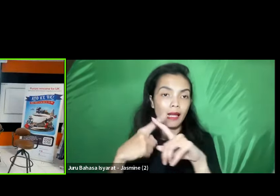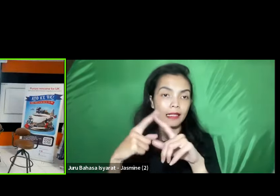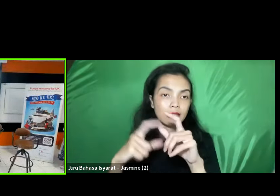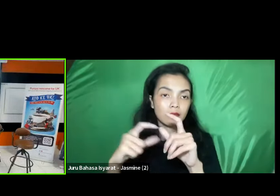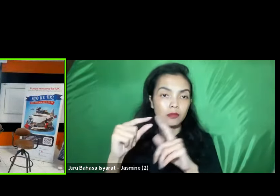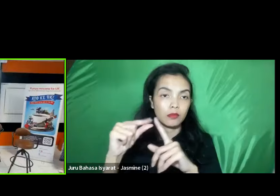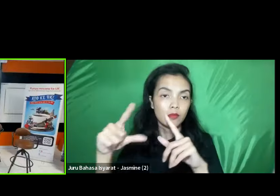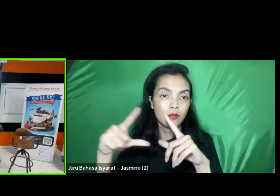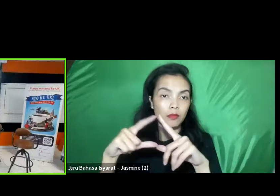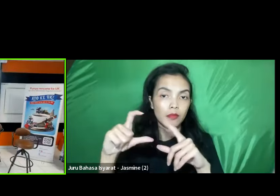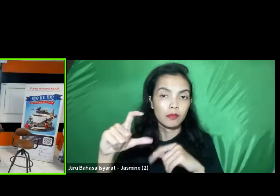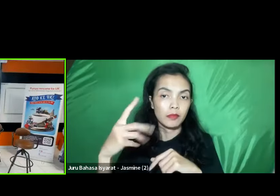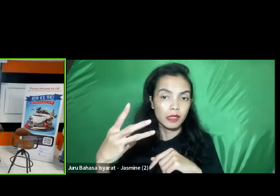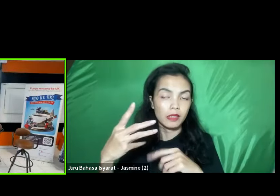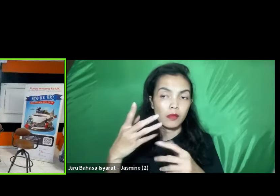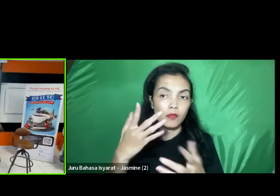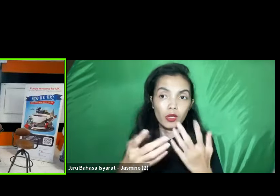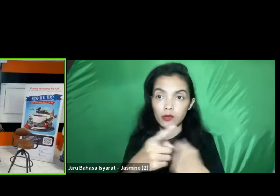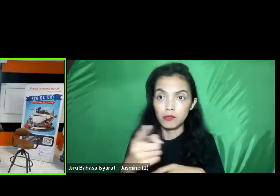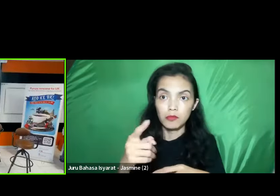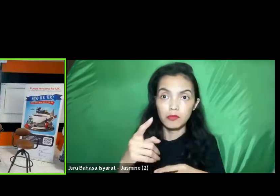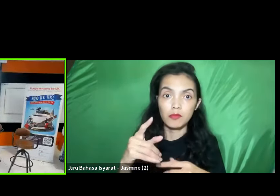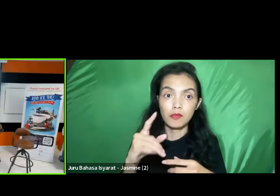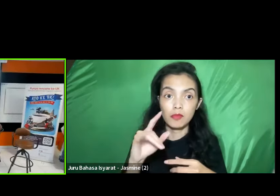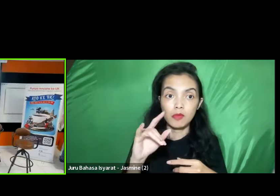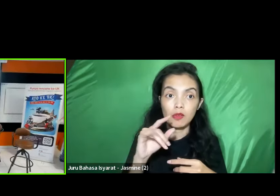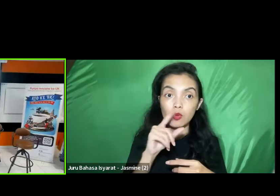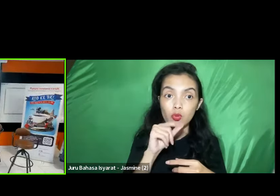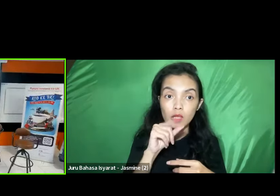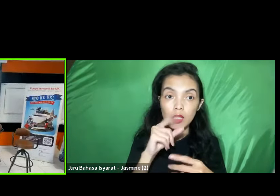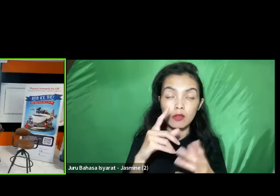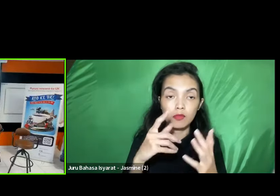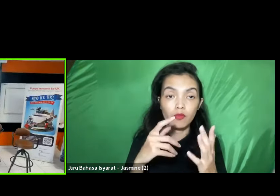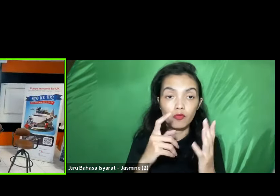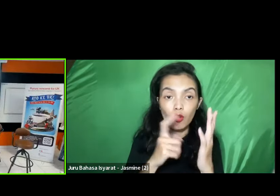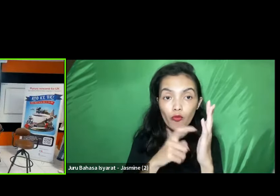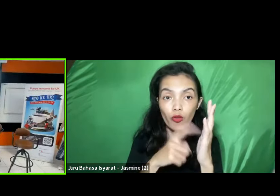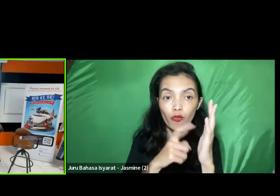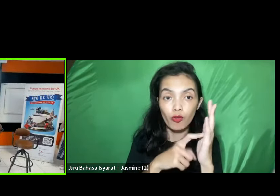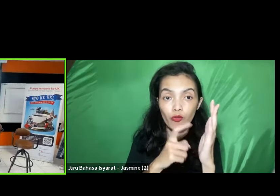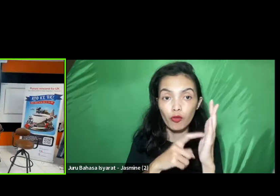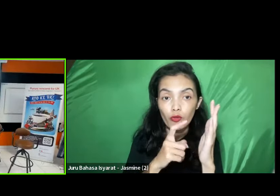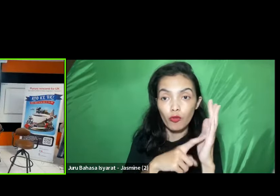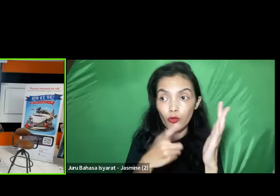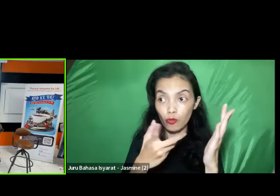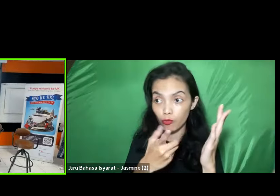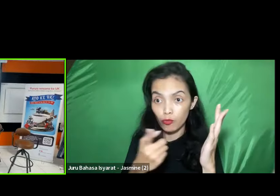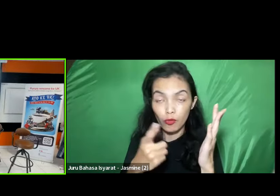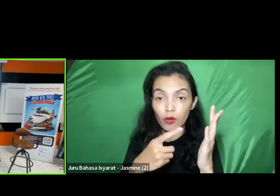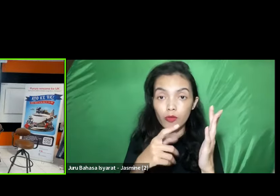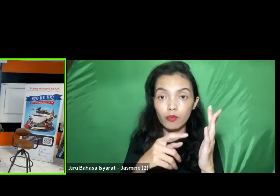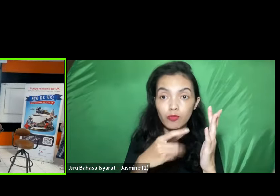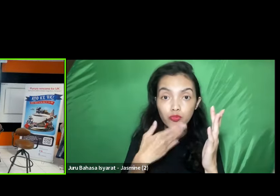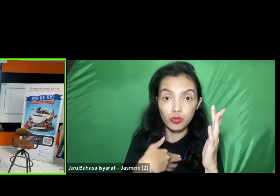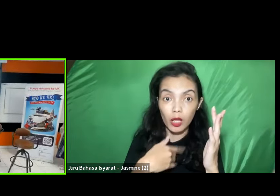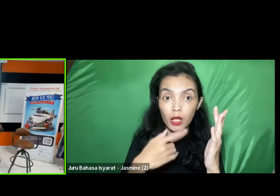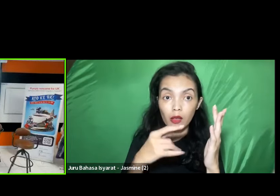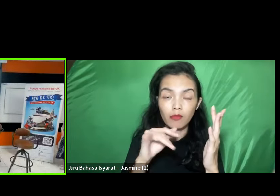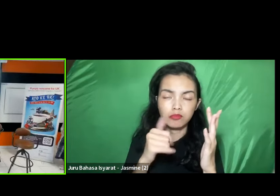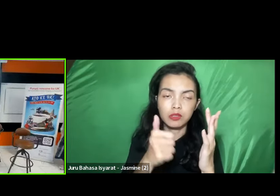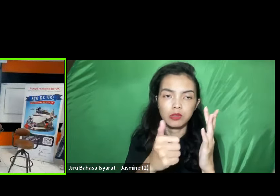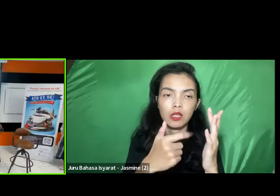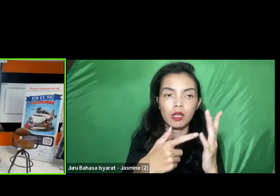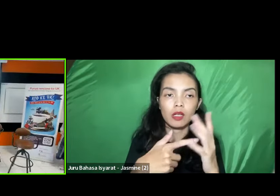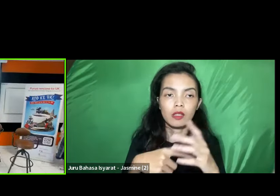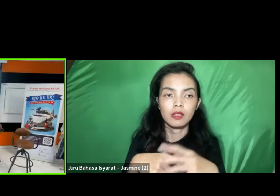diramaikan itu ya dengan para selap-sel apa X ya namanya bukan Twitter lagi ya gitu ya X dan juga terakhir Kemarin kami